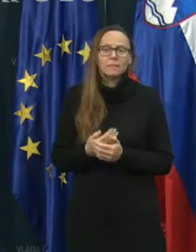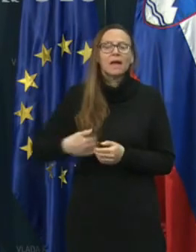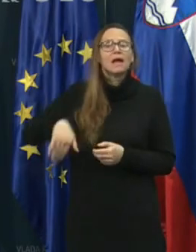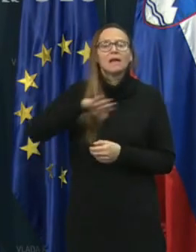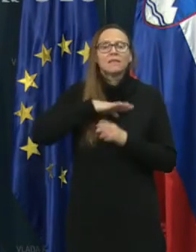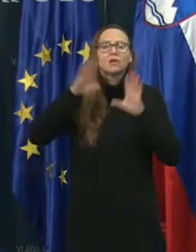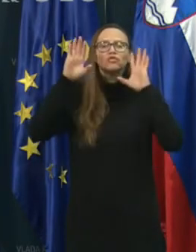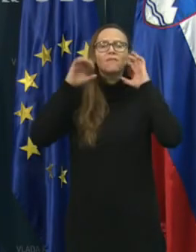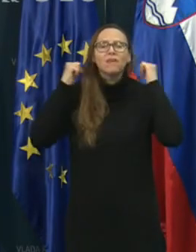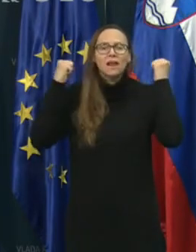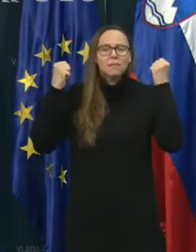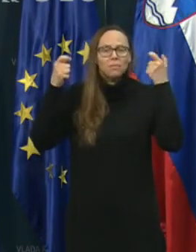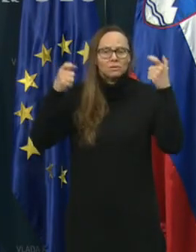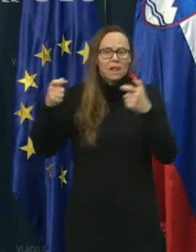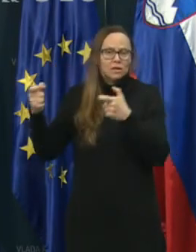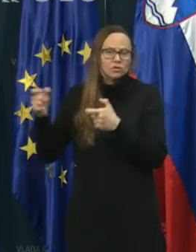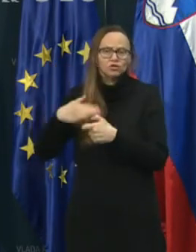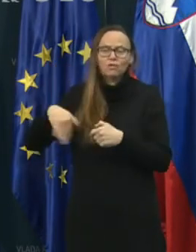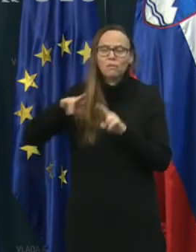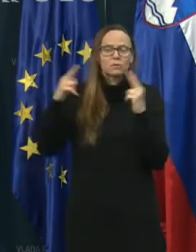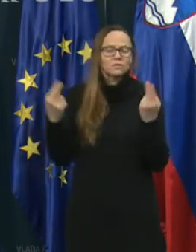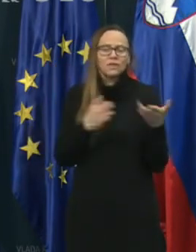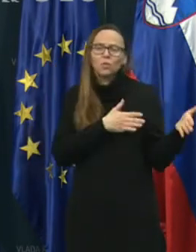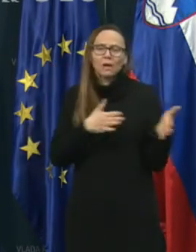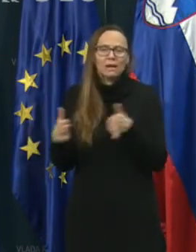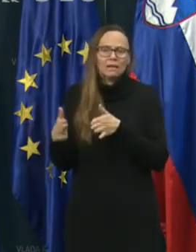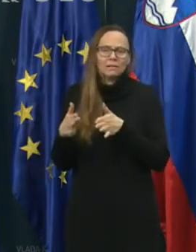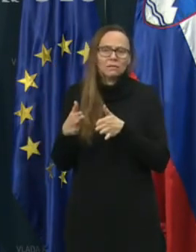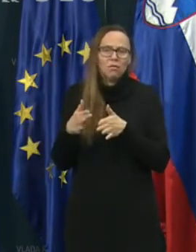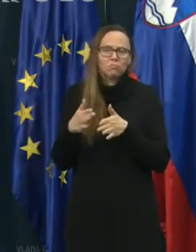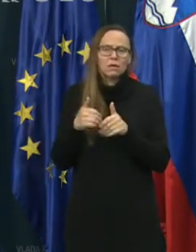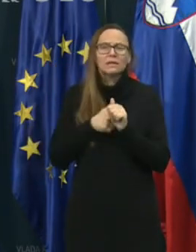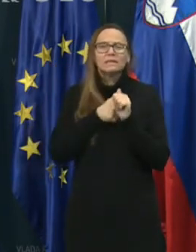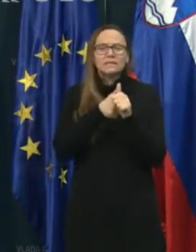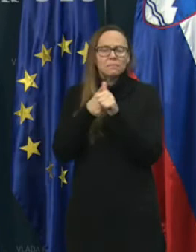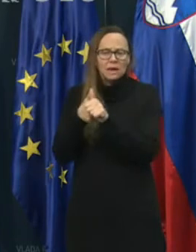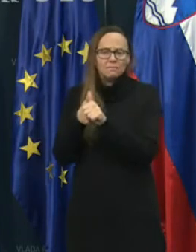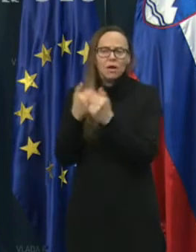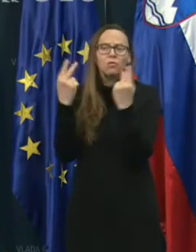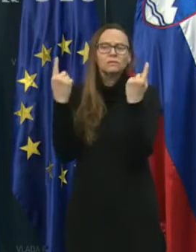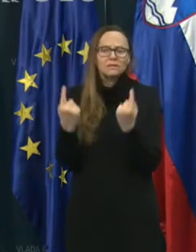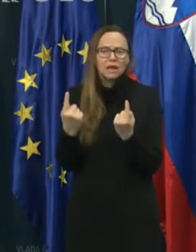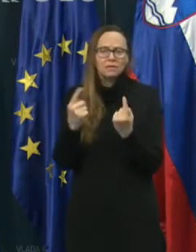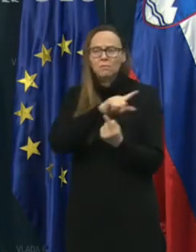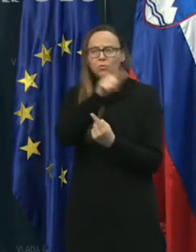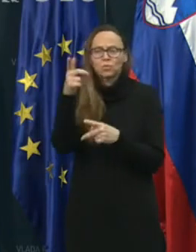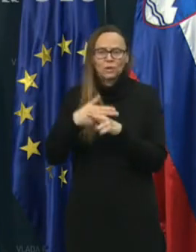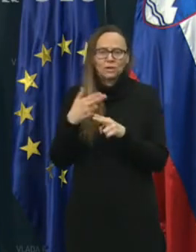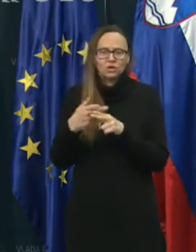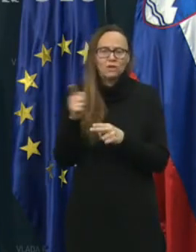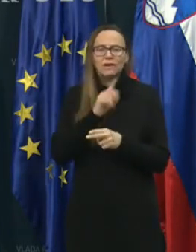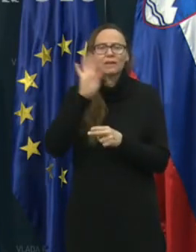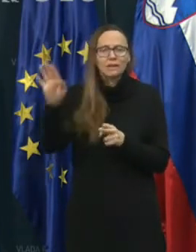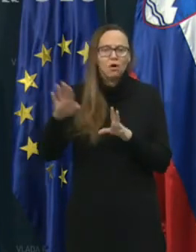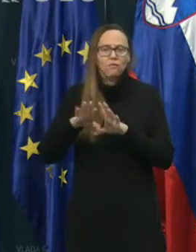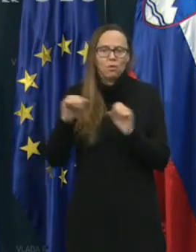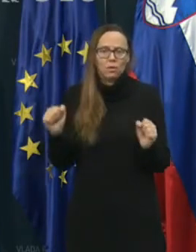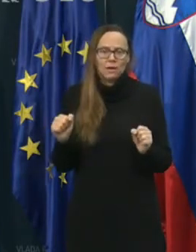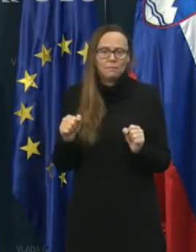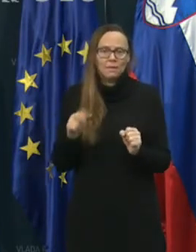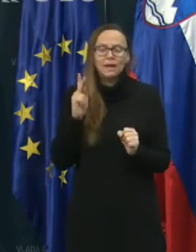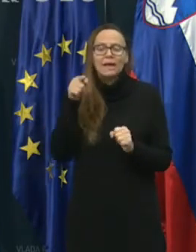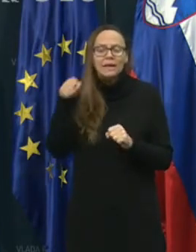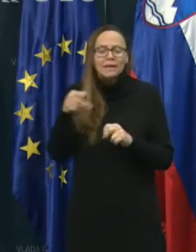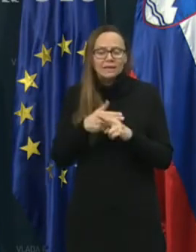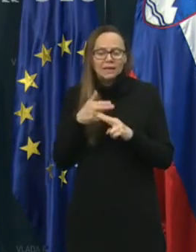Naša veleposlaništva po svetu redno spremljajo stanje po drugih državah in njihove ukrepe, ki jih te